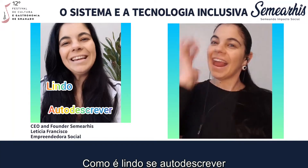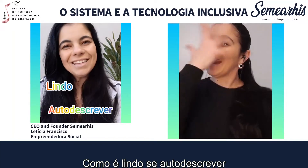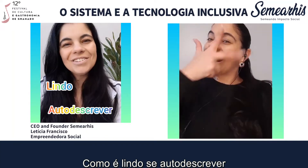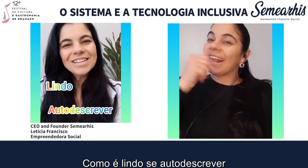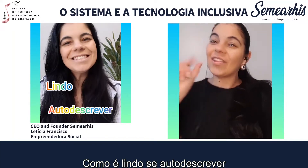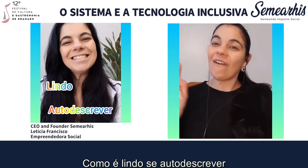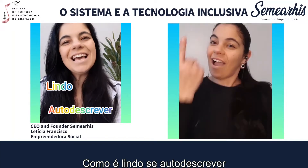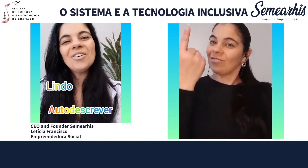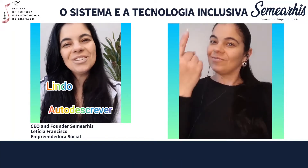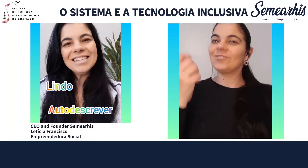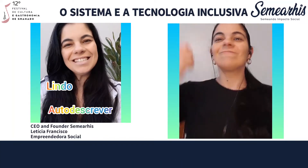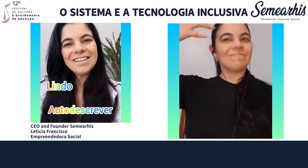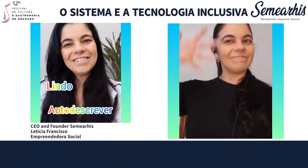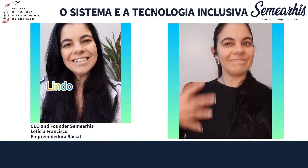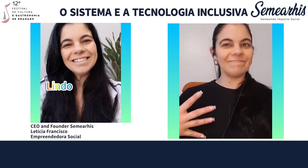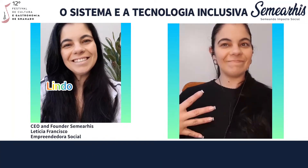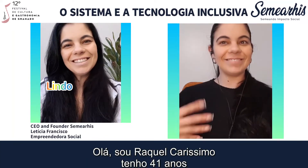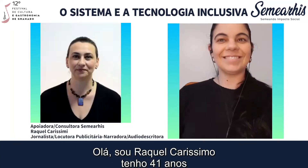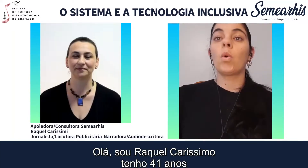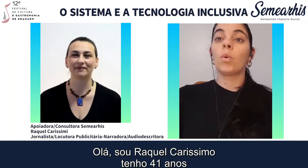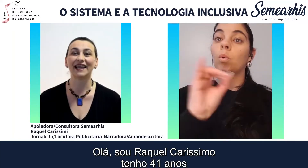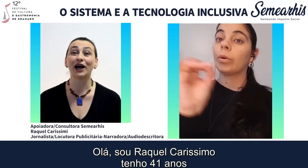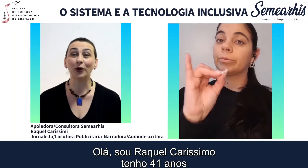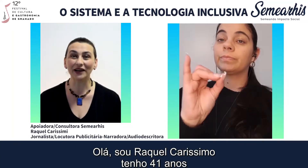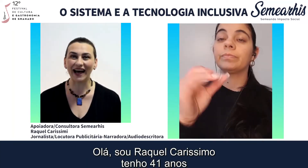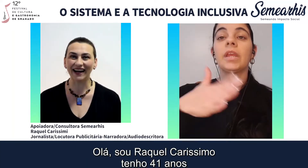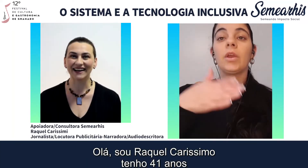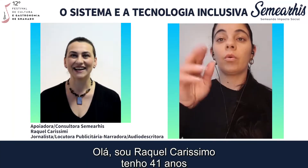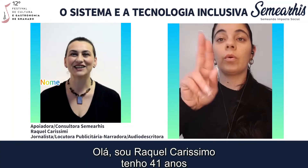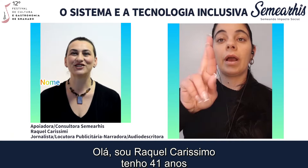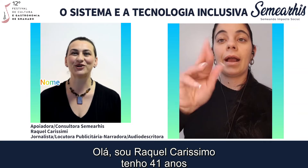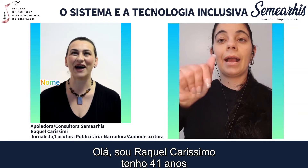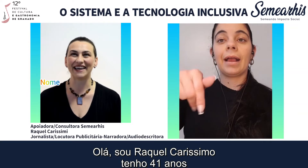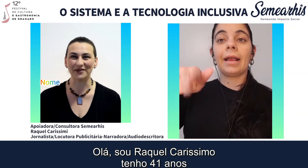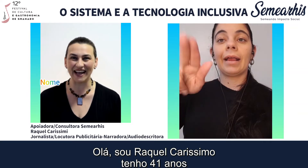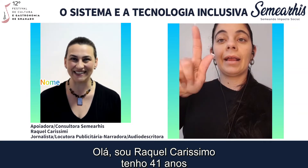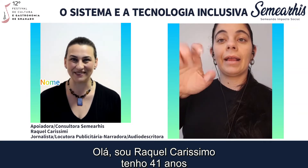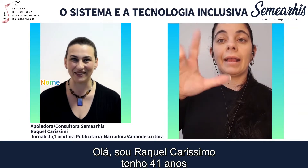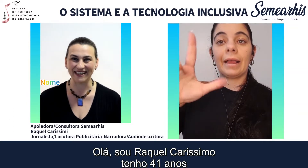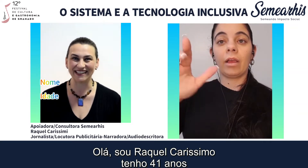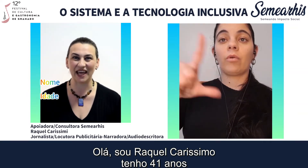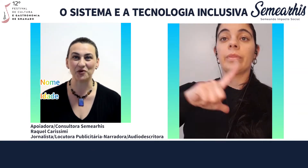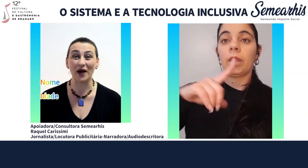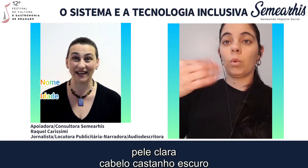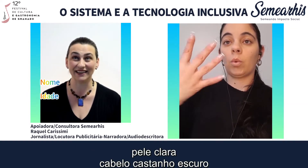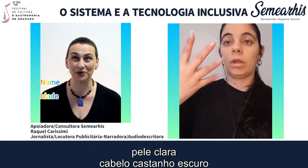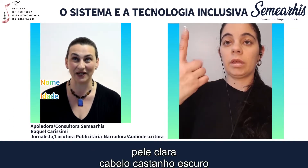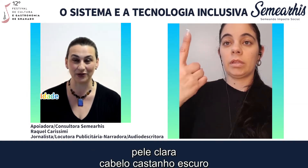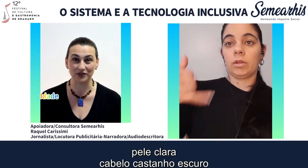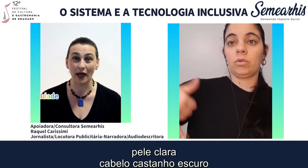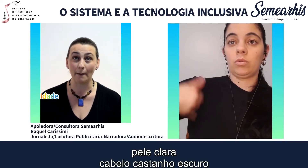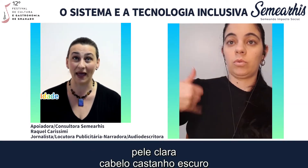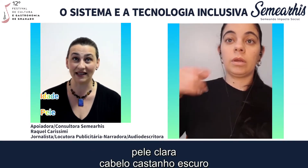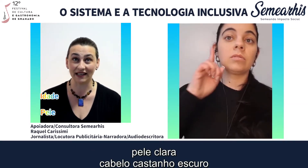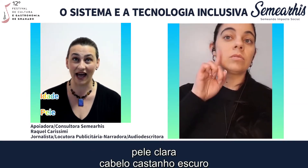como é lindo se autodescrever. Olá, sou Raquel Caríssimo, tenho 41